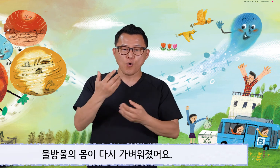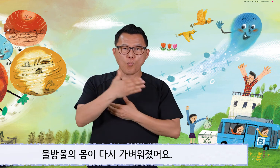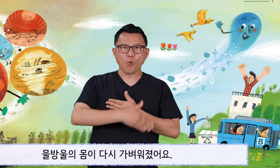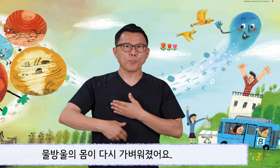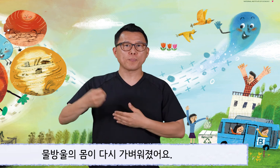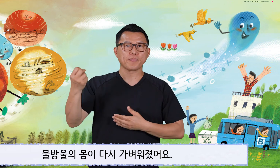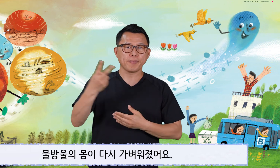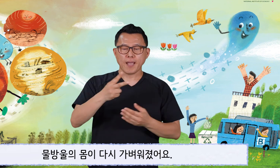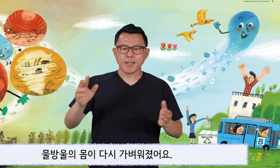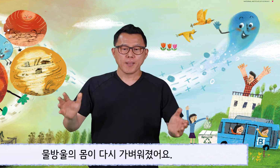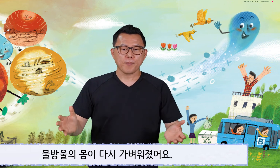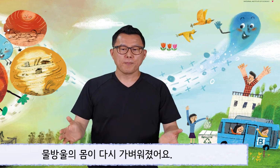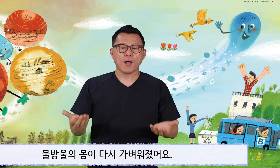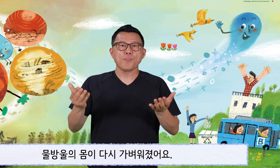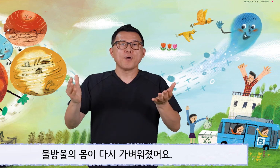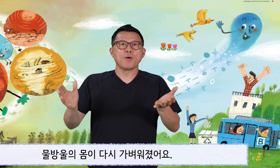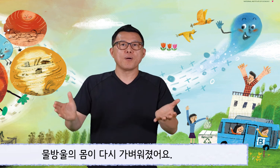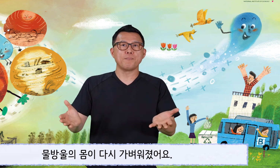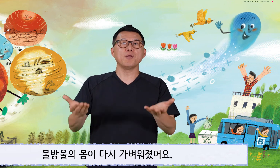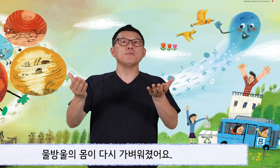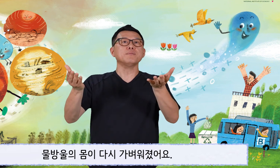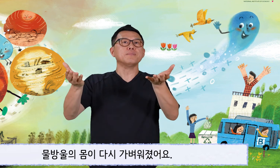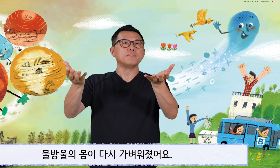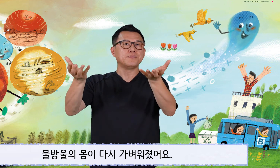물방울의 몸이 다시 가벼워졌어요.